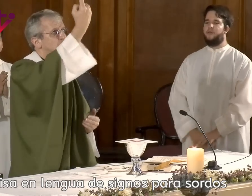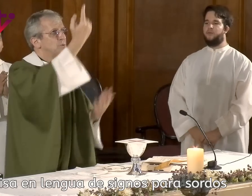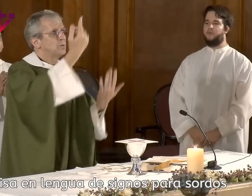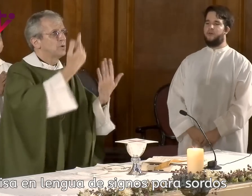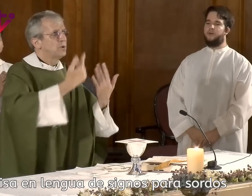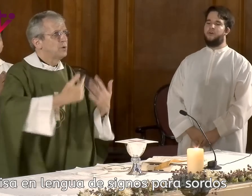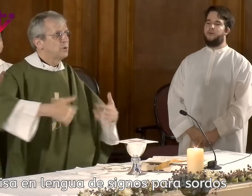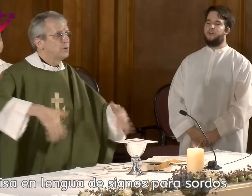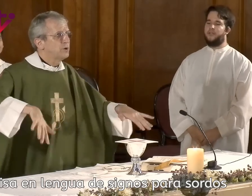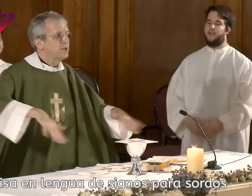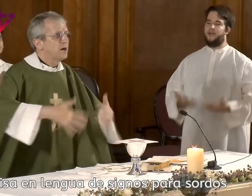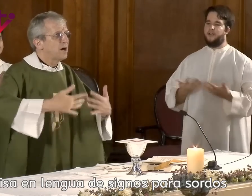tu gloria.